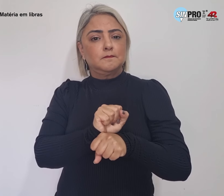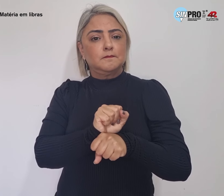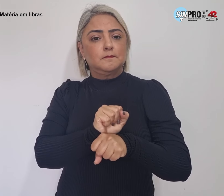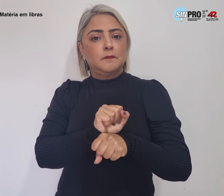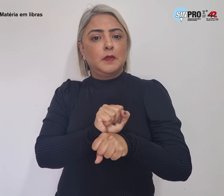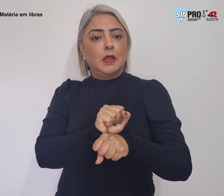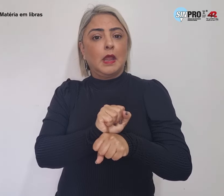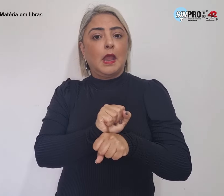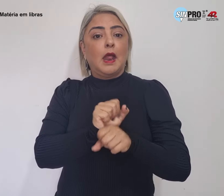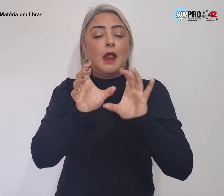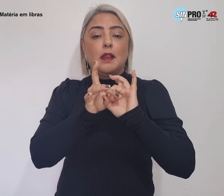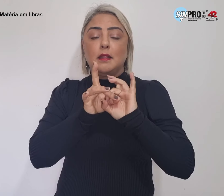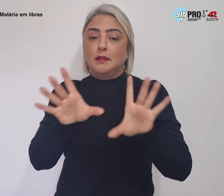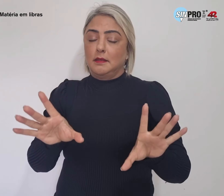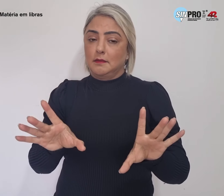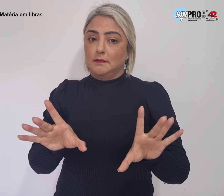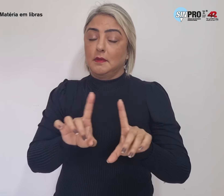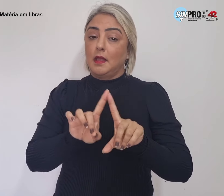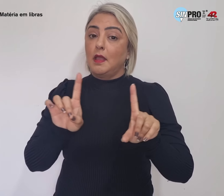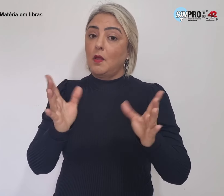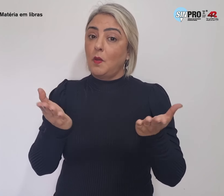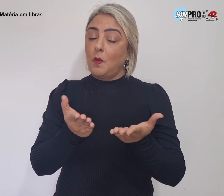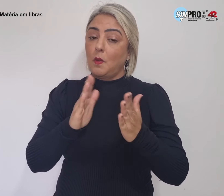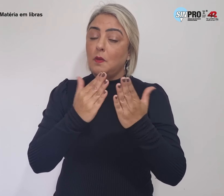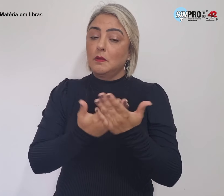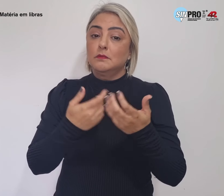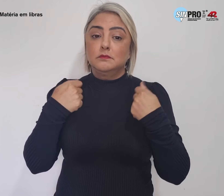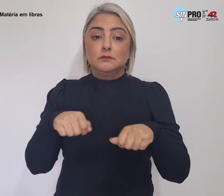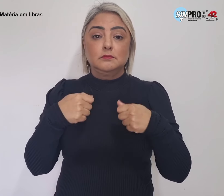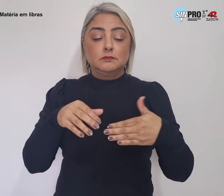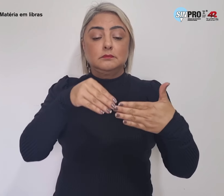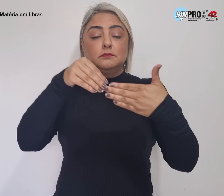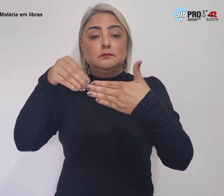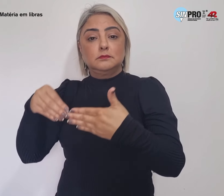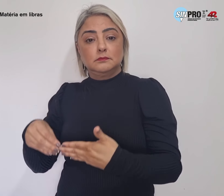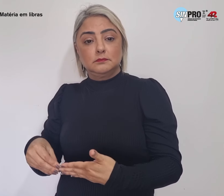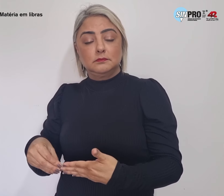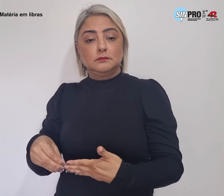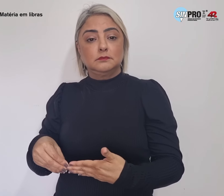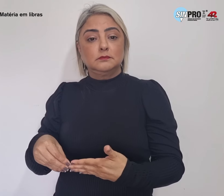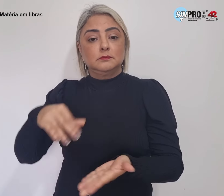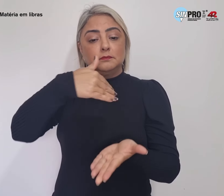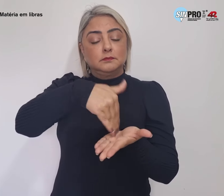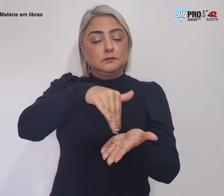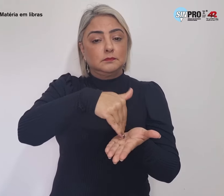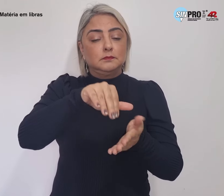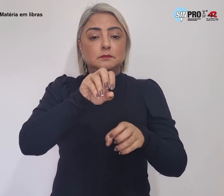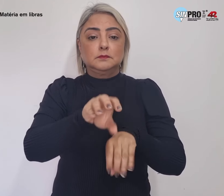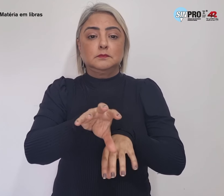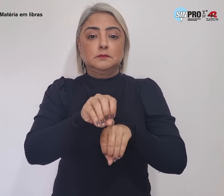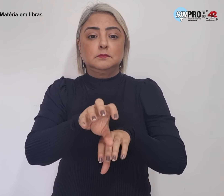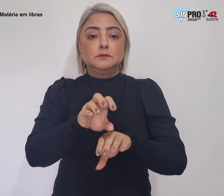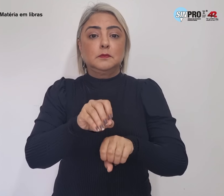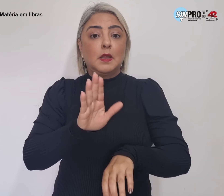escolas precisam encaminhar à Secretaria de Educação o mais breve possível a data de